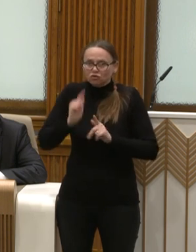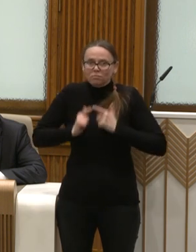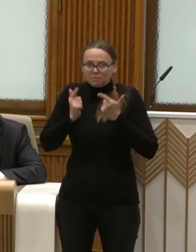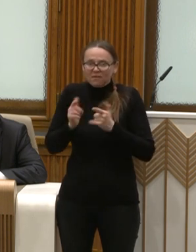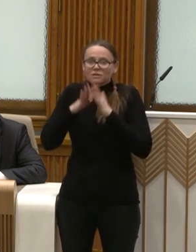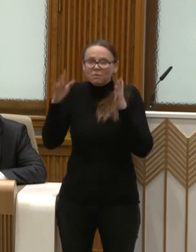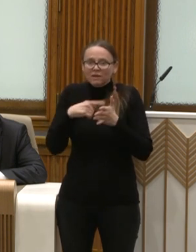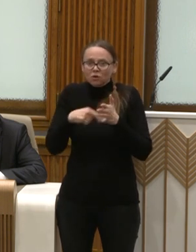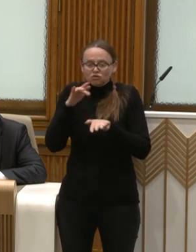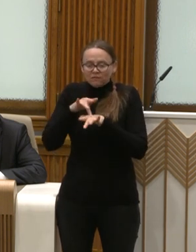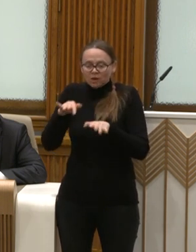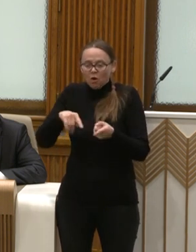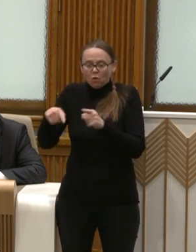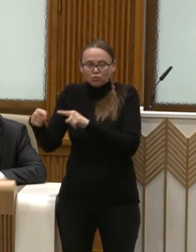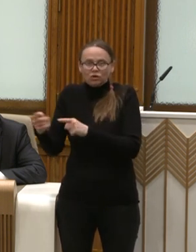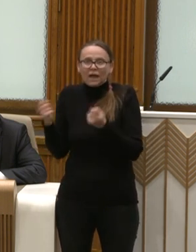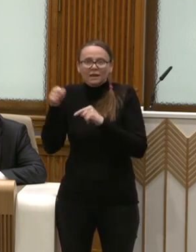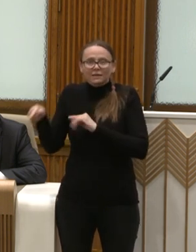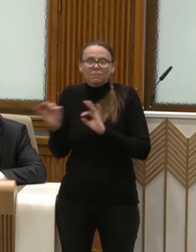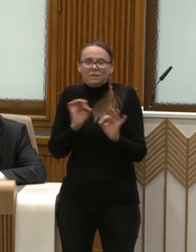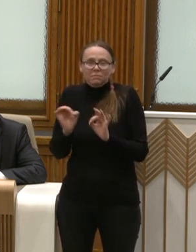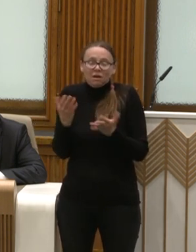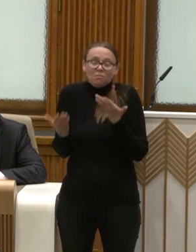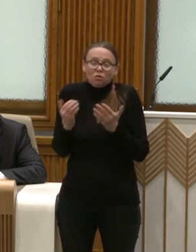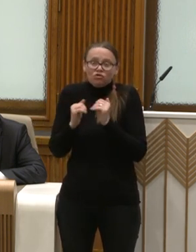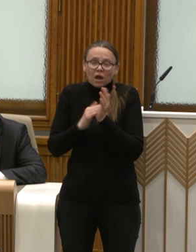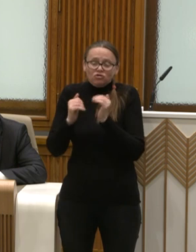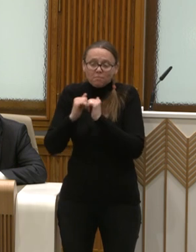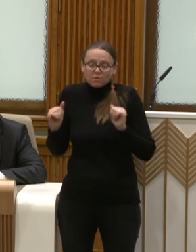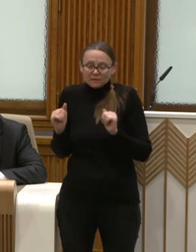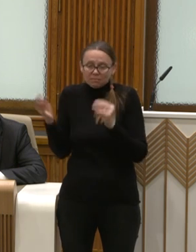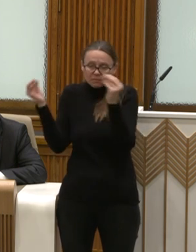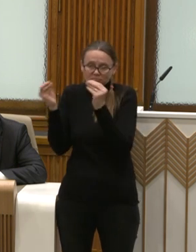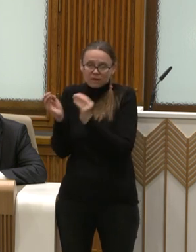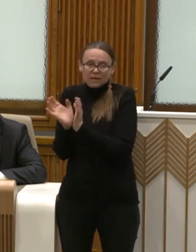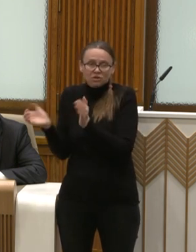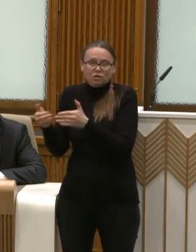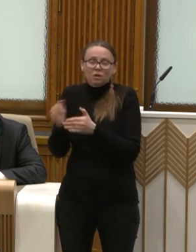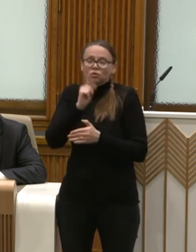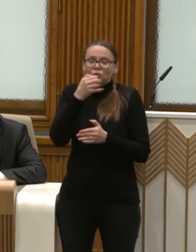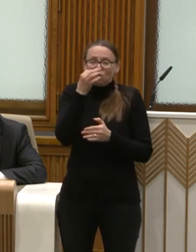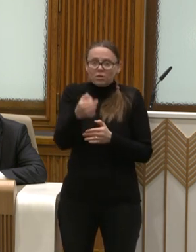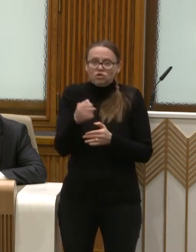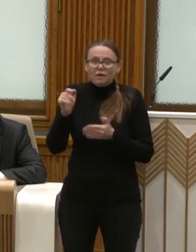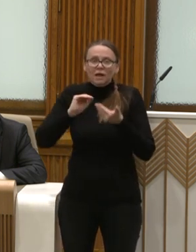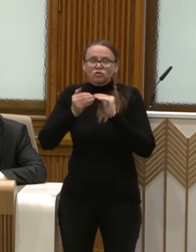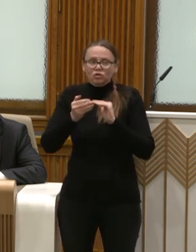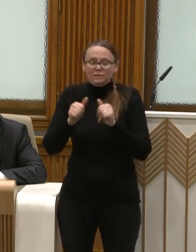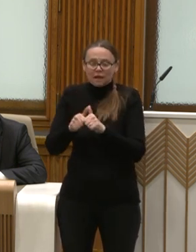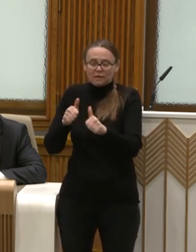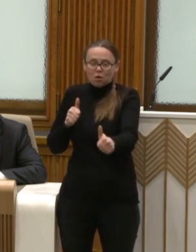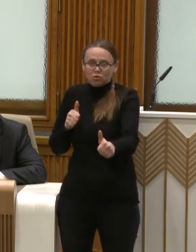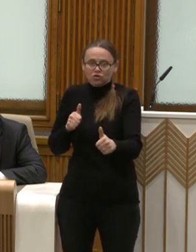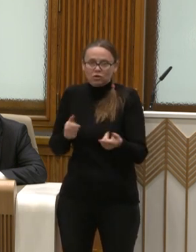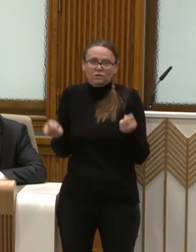število okuženih, ali se za tam pripravlja mora biti kakšen poseben režim ali kakorkoli, ne vem. In drugo vprašanje je ta socialna ločenost